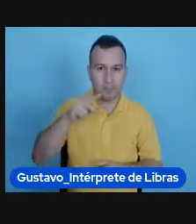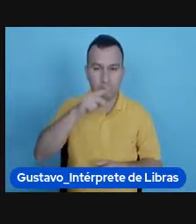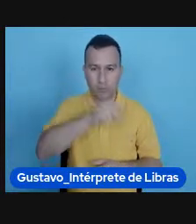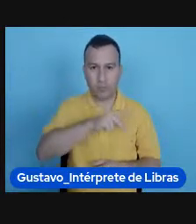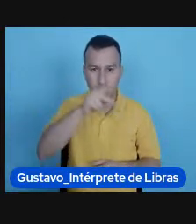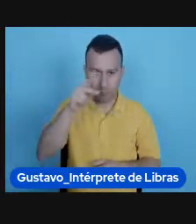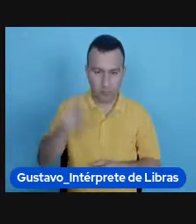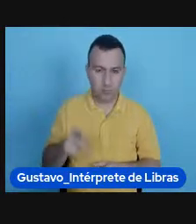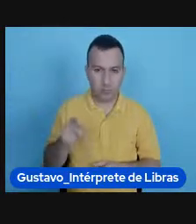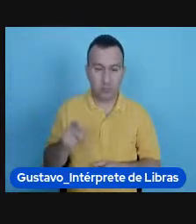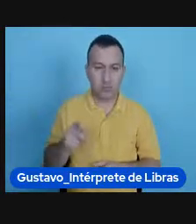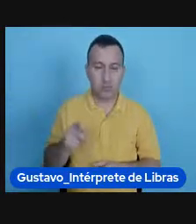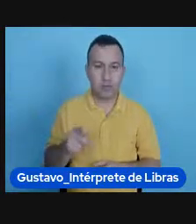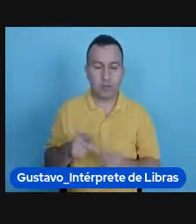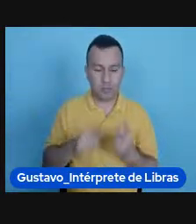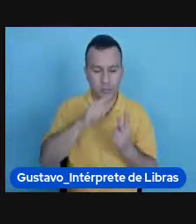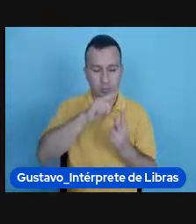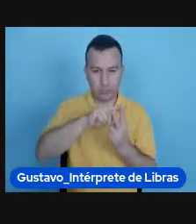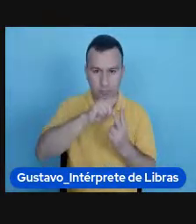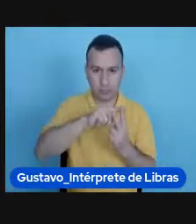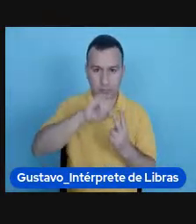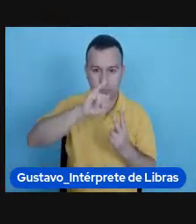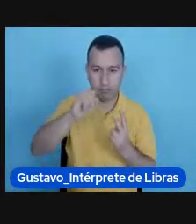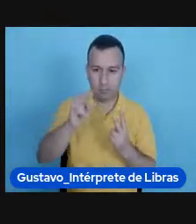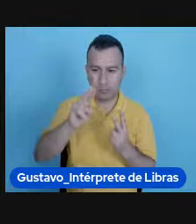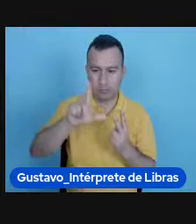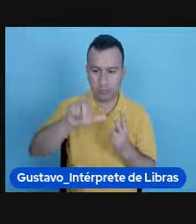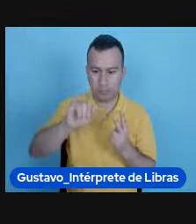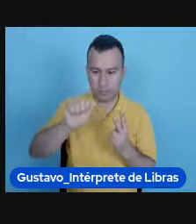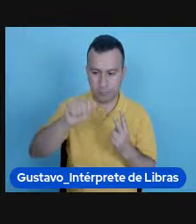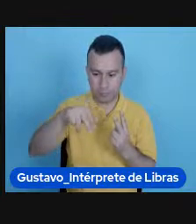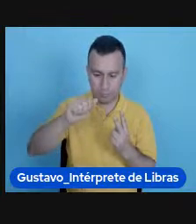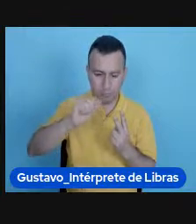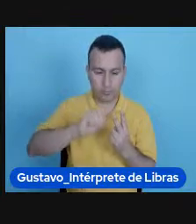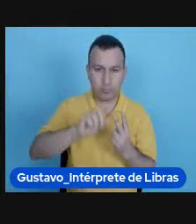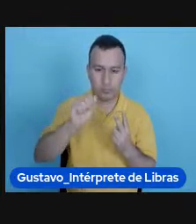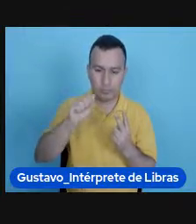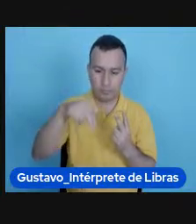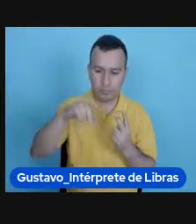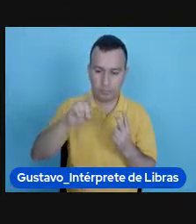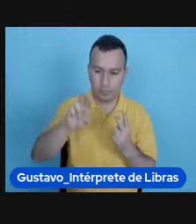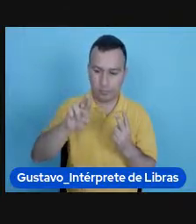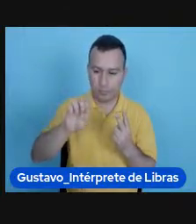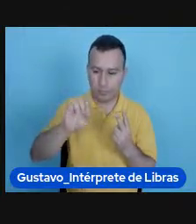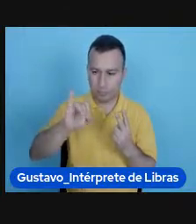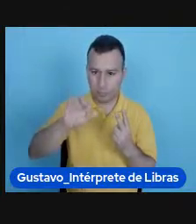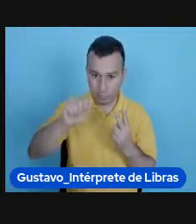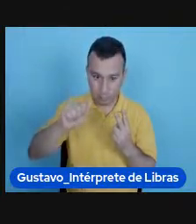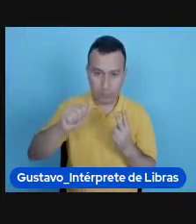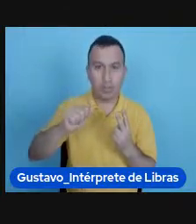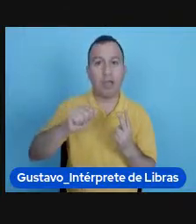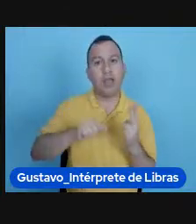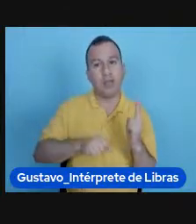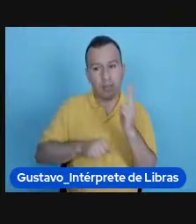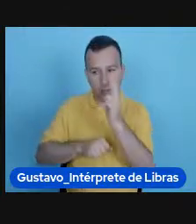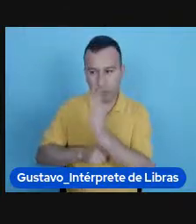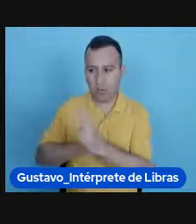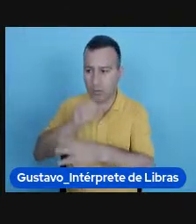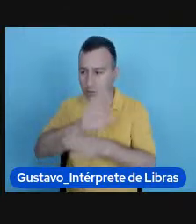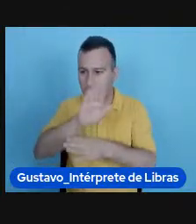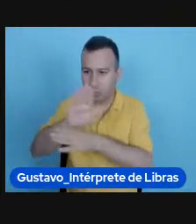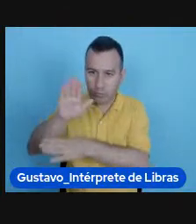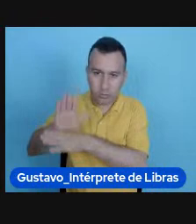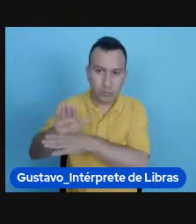multimeios, que é a professora Juliana e a professora Andréia, e que fizeram toda a diferença nessa construção.